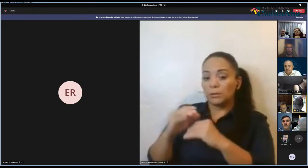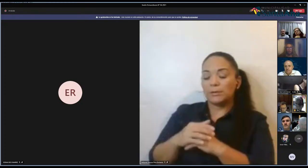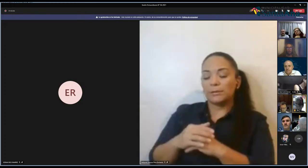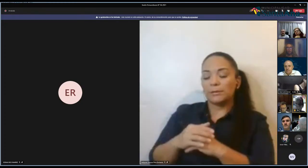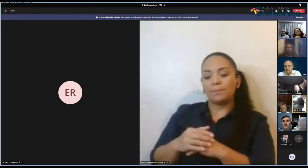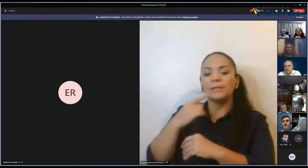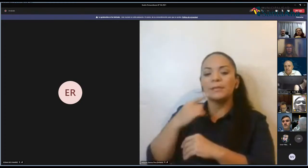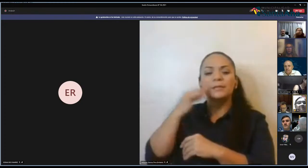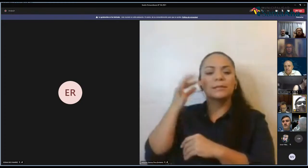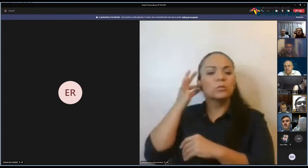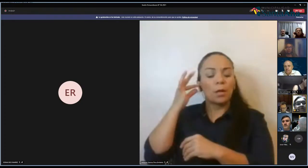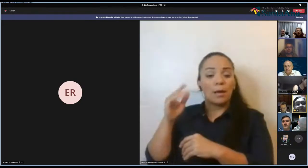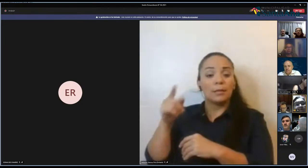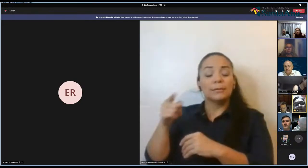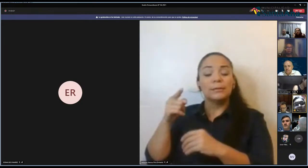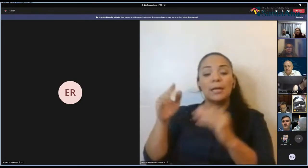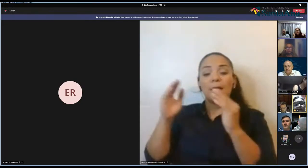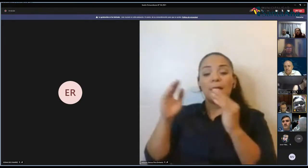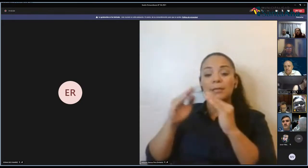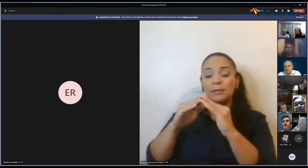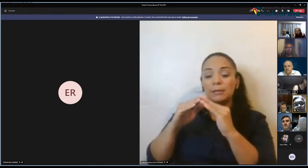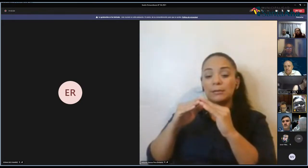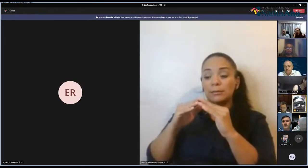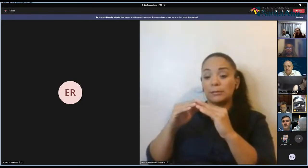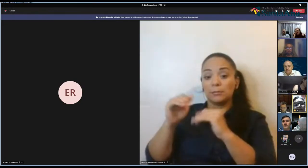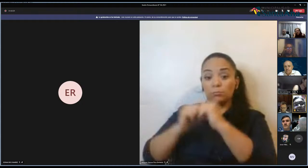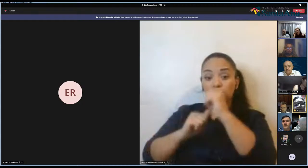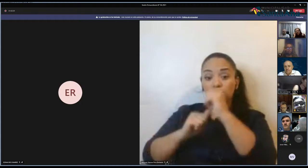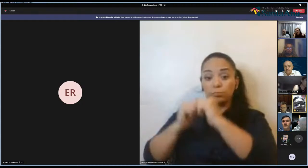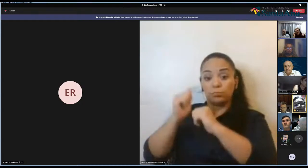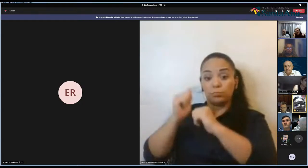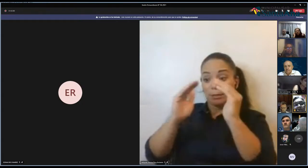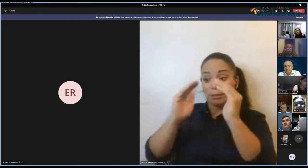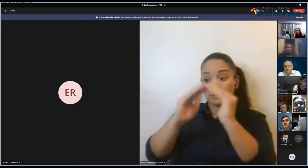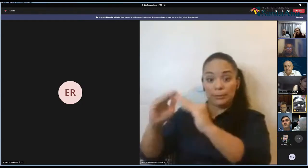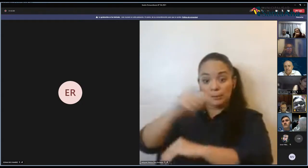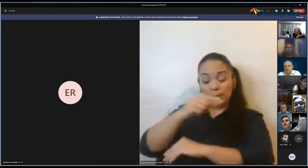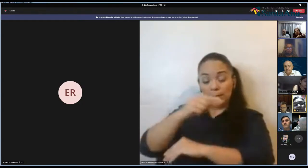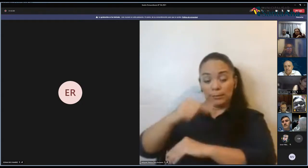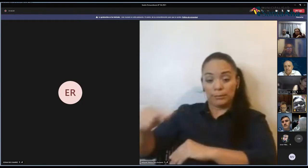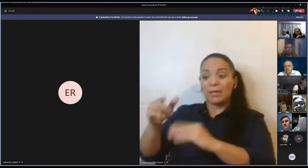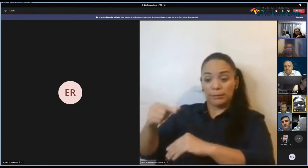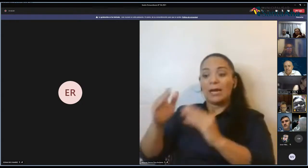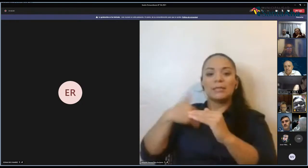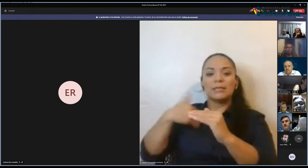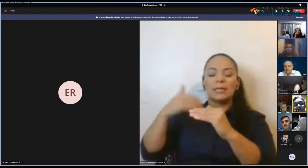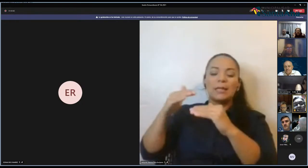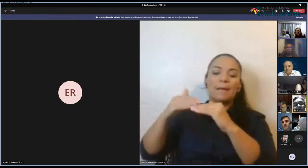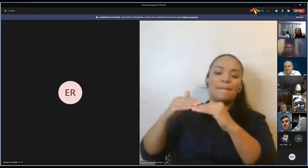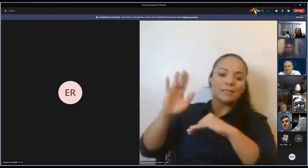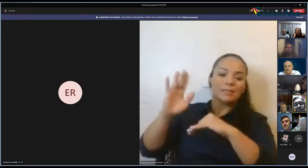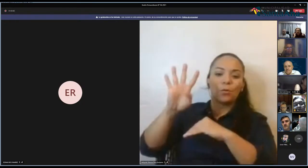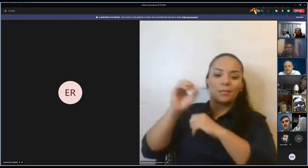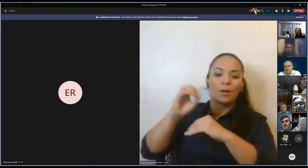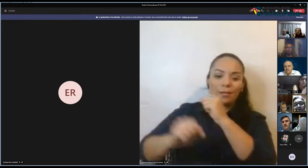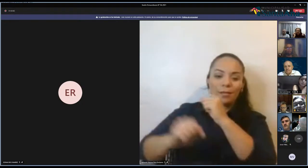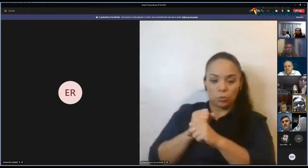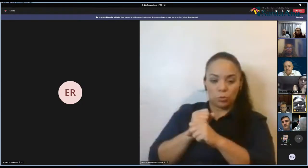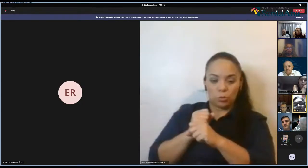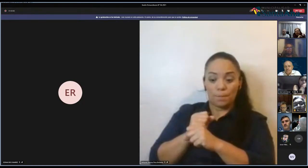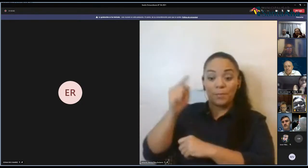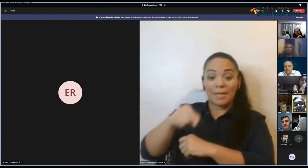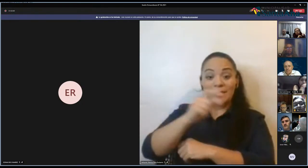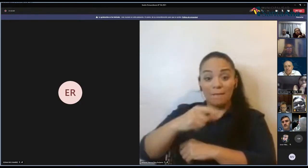construidas encima de la quebrada son casas que tienen más de 40 años está quebrada hace